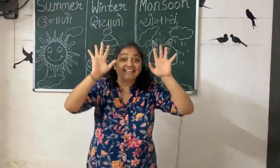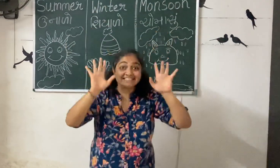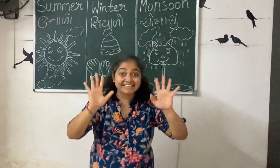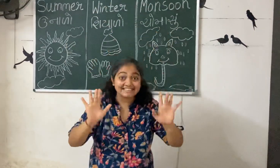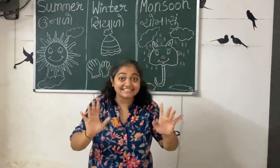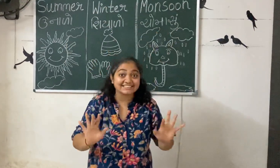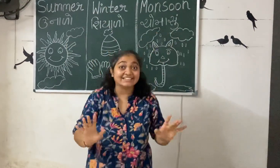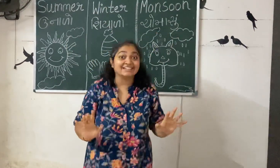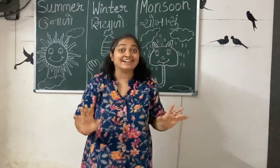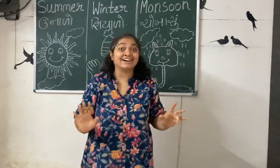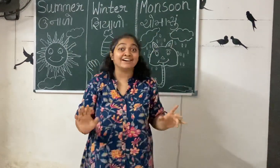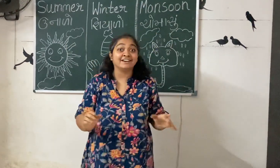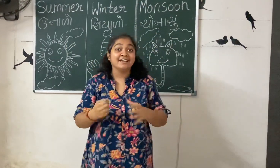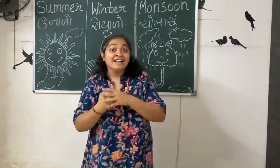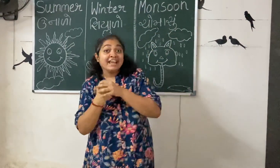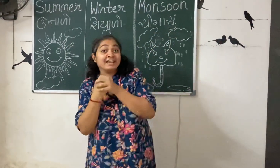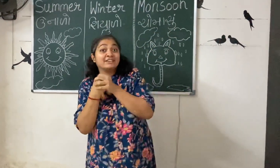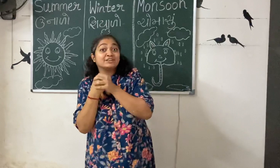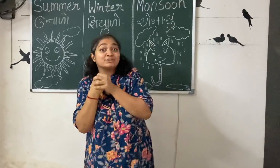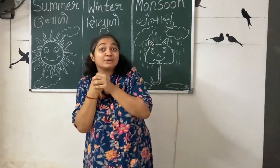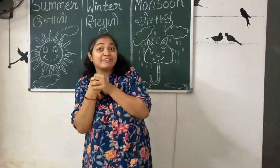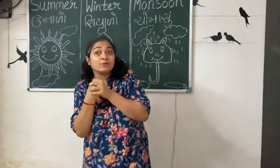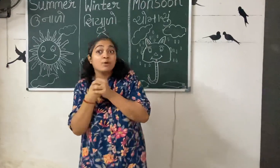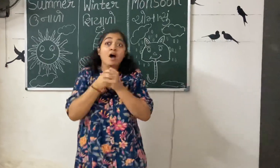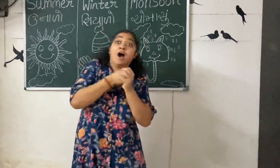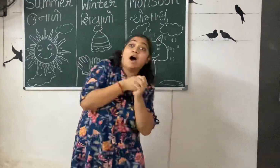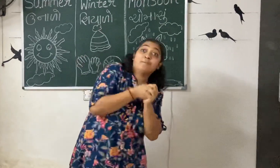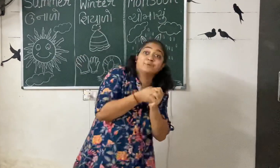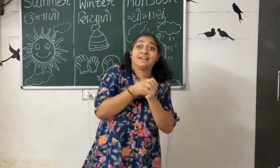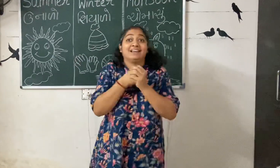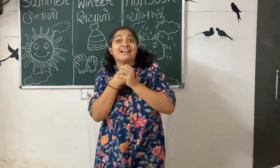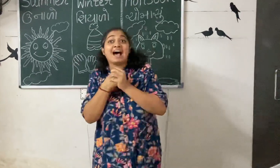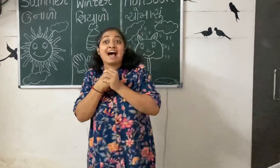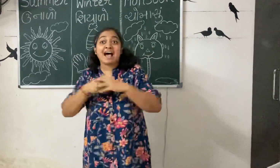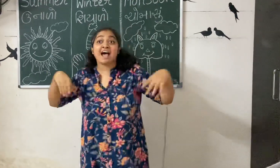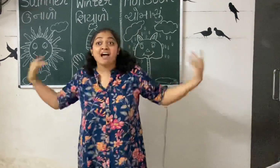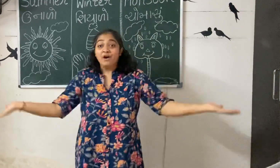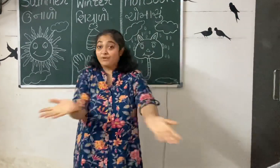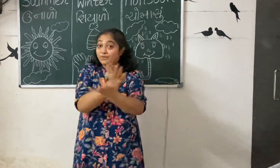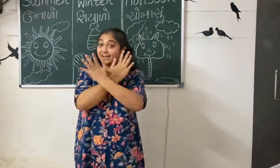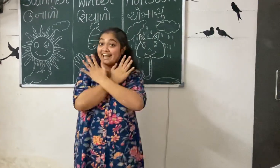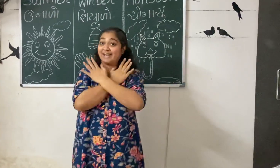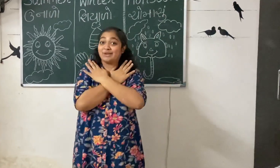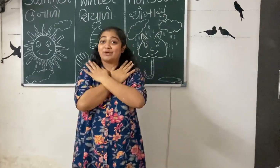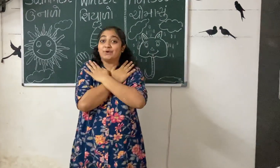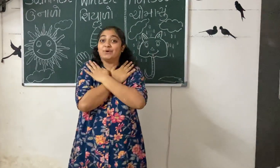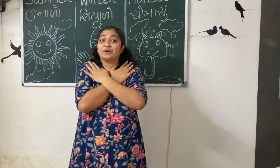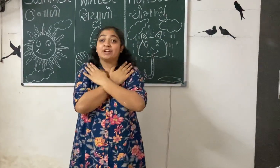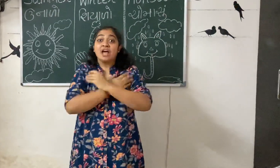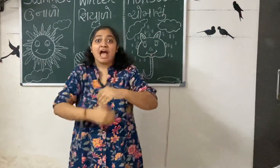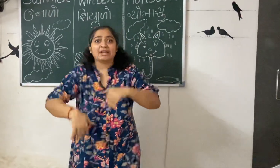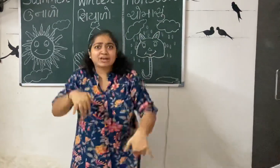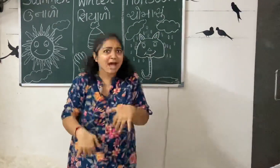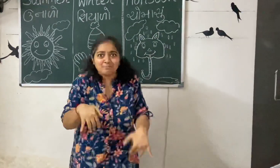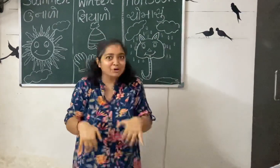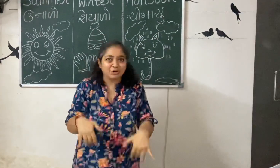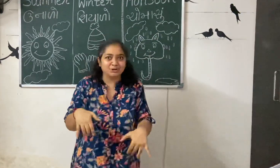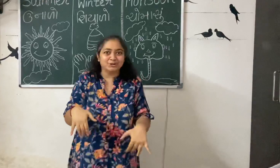season इने अंदर सूले वाम हो Umbrella, raincoat and gun boots